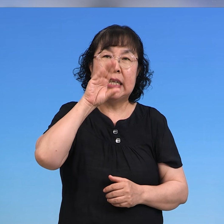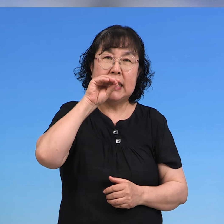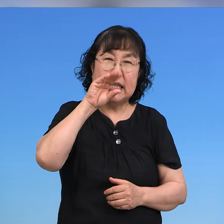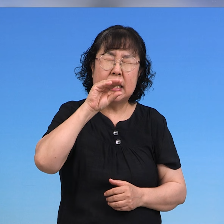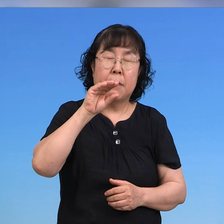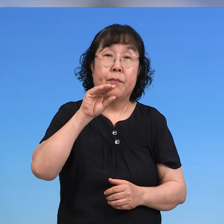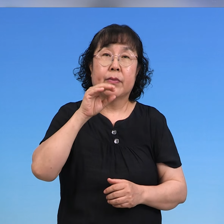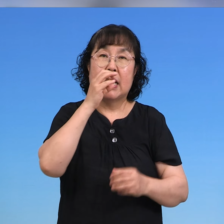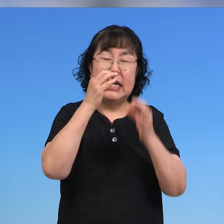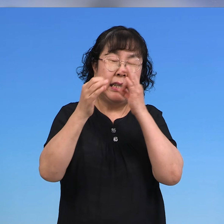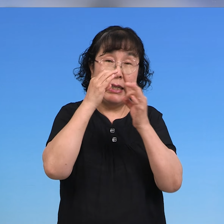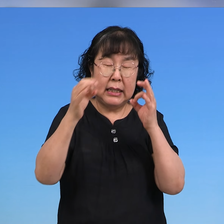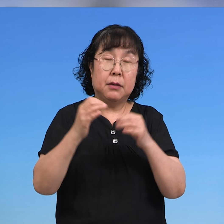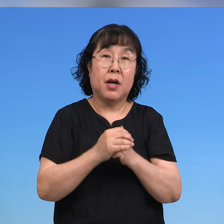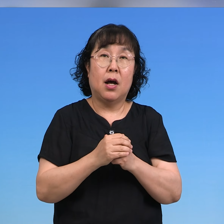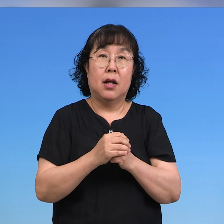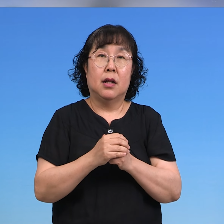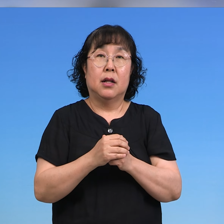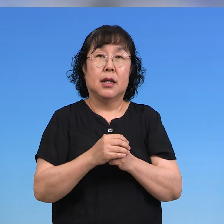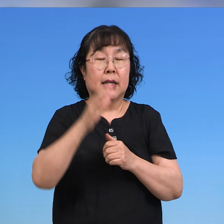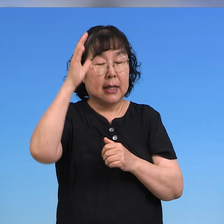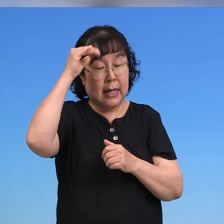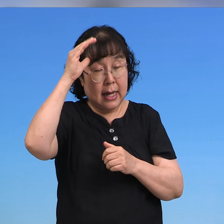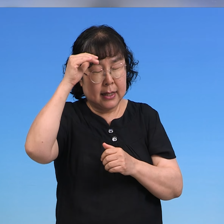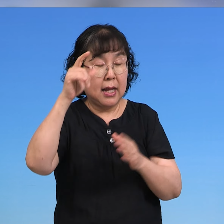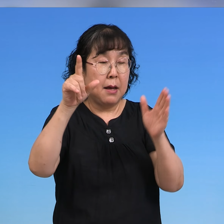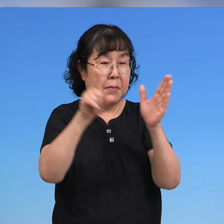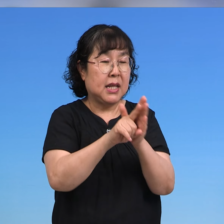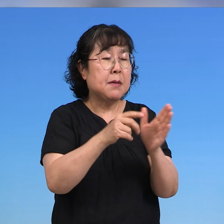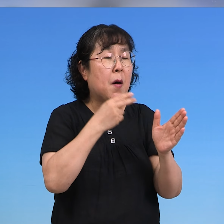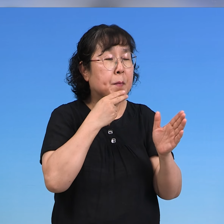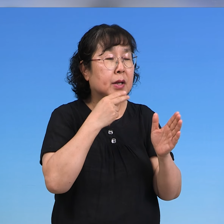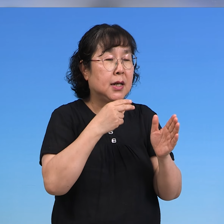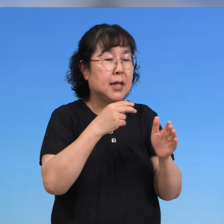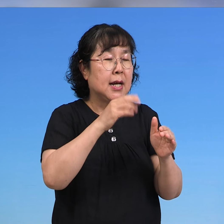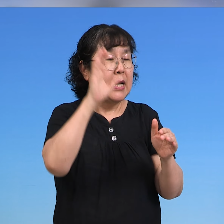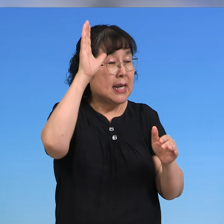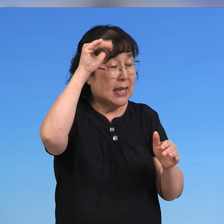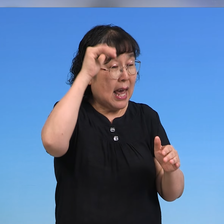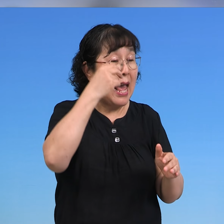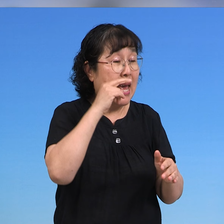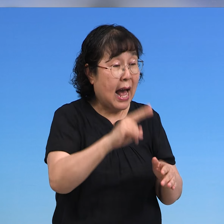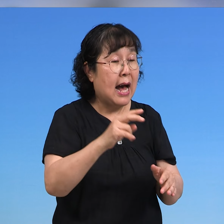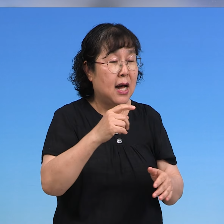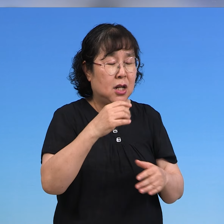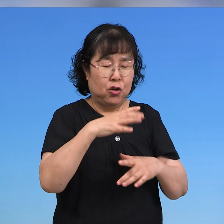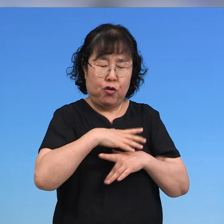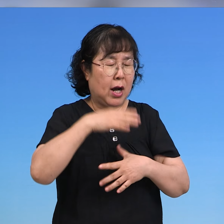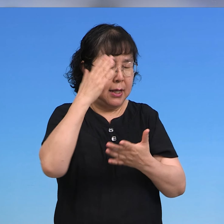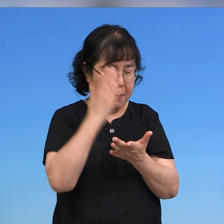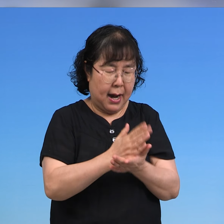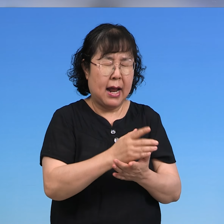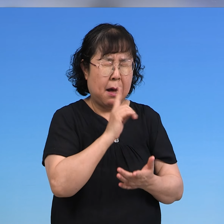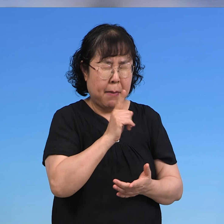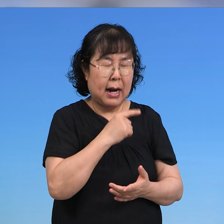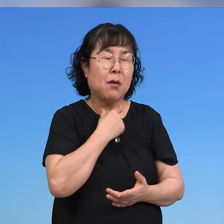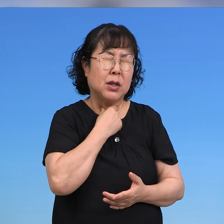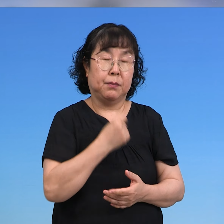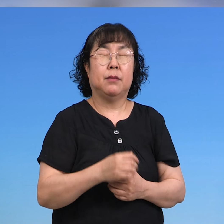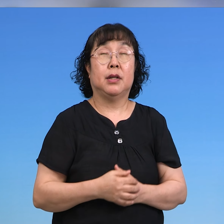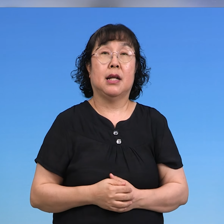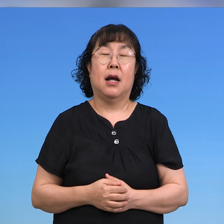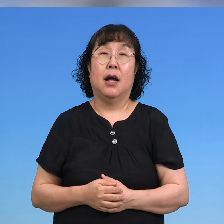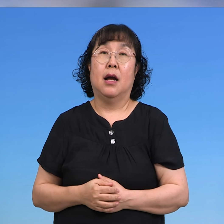우리 하나님 앞에 이게 우리 모습 아닌가요? 하나님이 다 지금 대안을 마련하시고 큰 그림을 그려나가시고